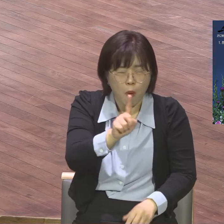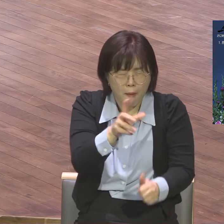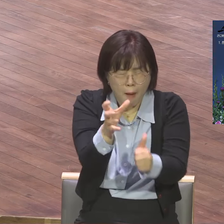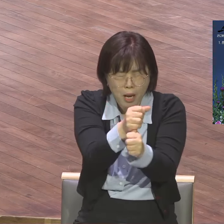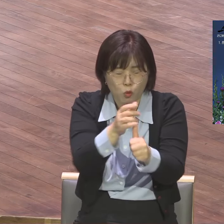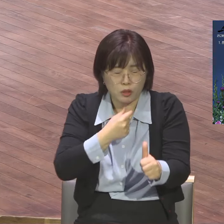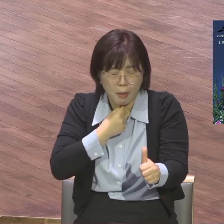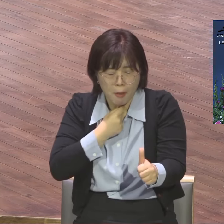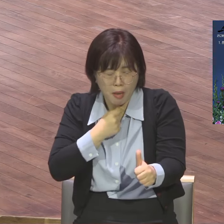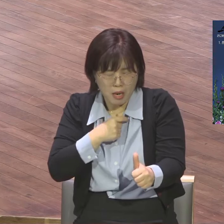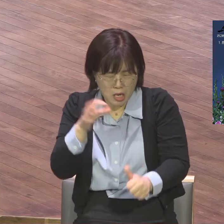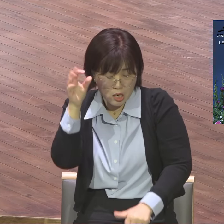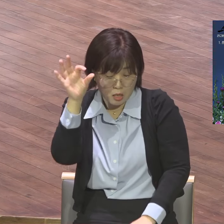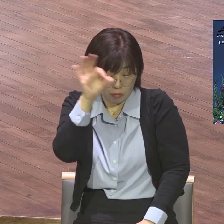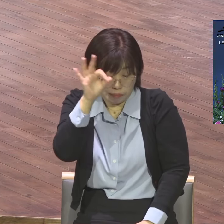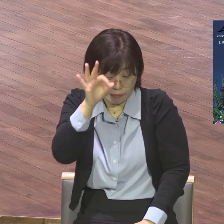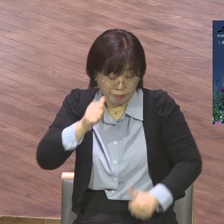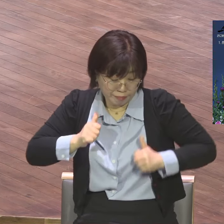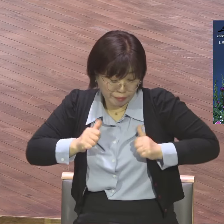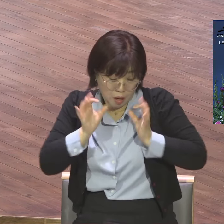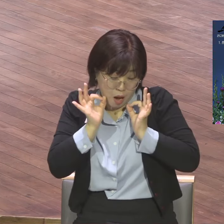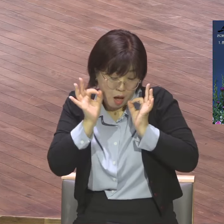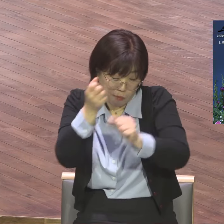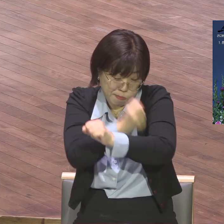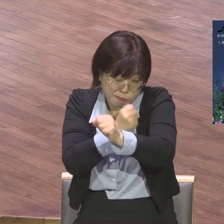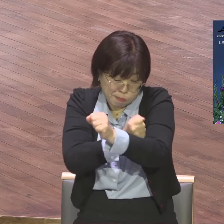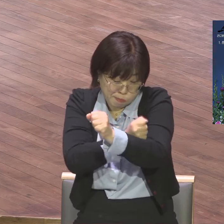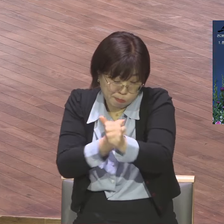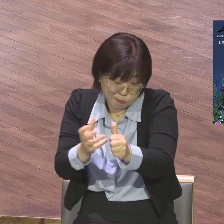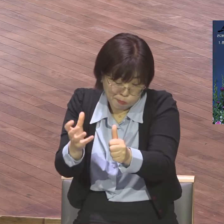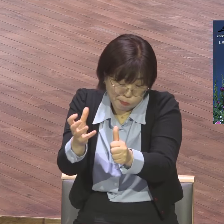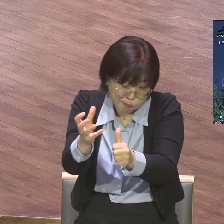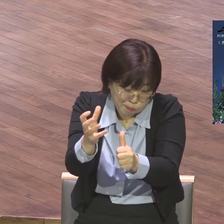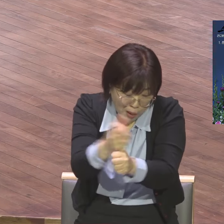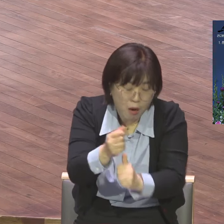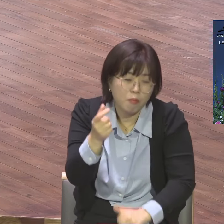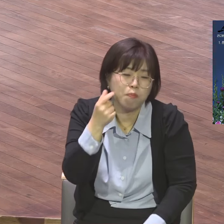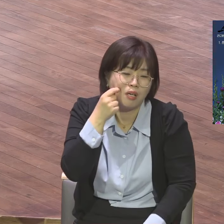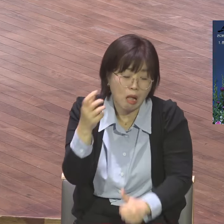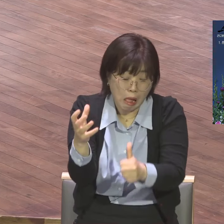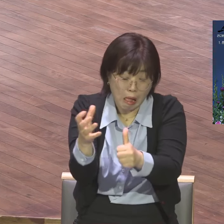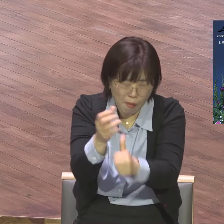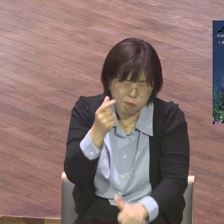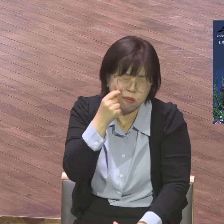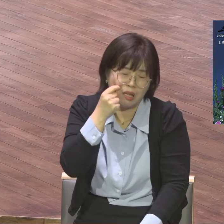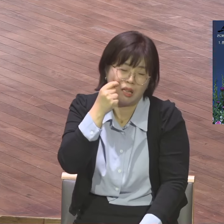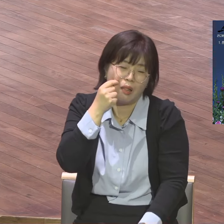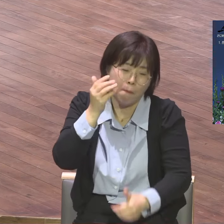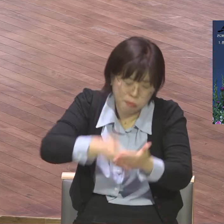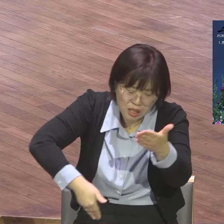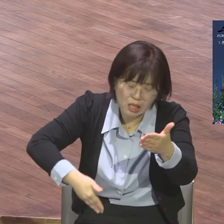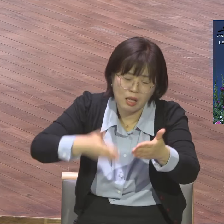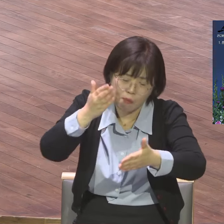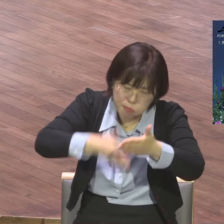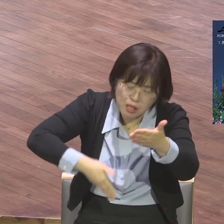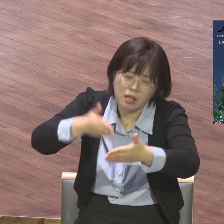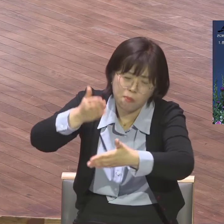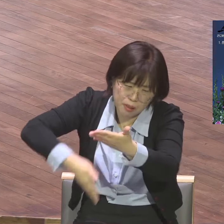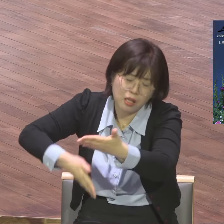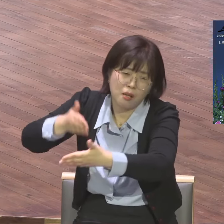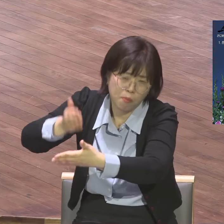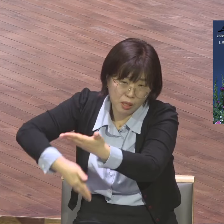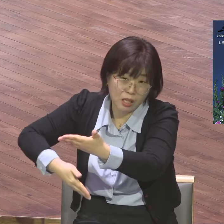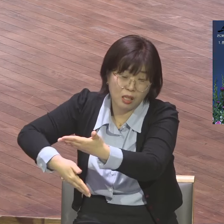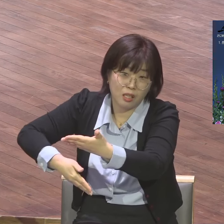상태가 되어버렸다. 그래서 이 원래 헤벨이라는 말은 수증기, 입김, 안개 그런